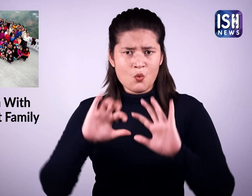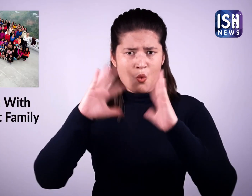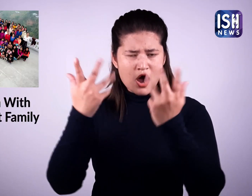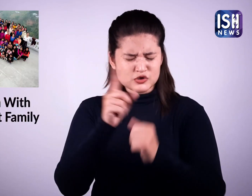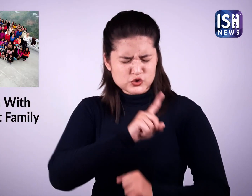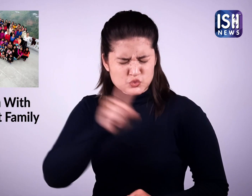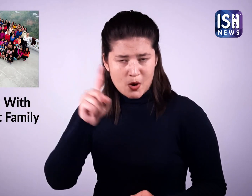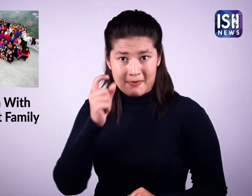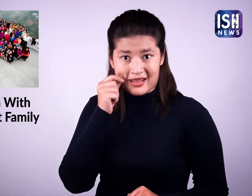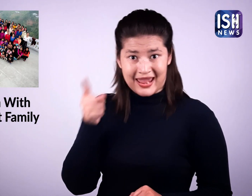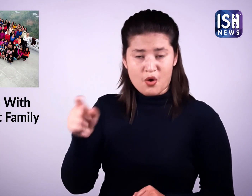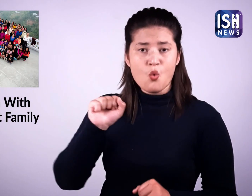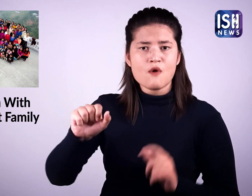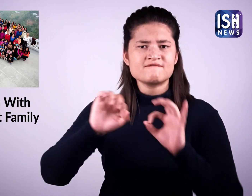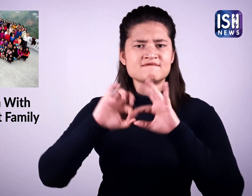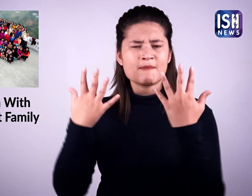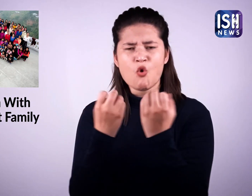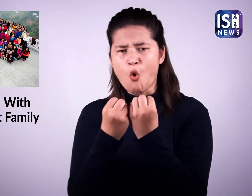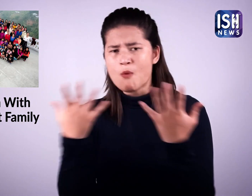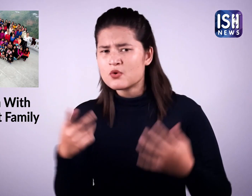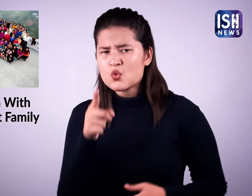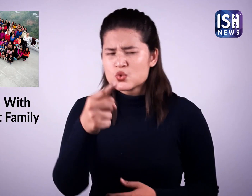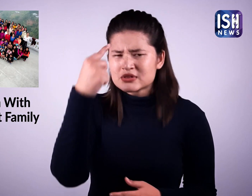उनका दुनिया का सबसे बड़ा परिवार है,